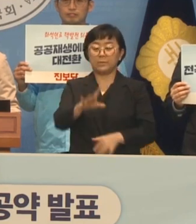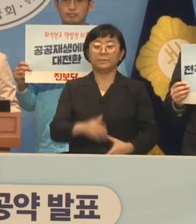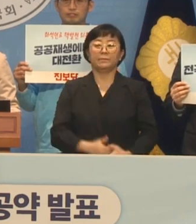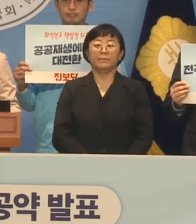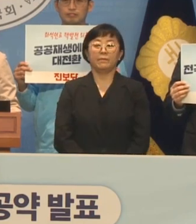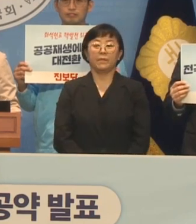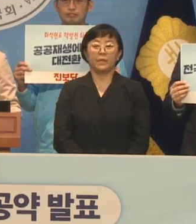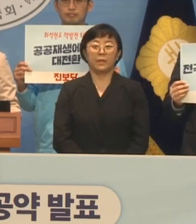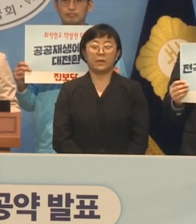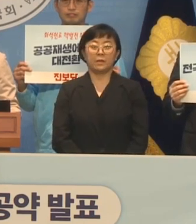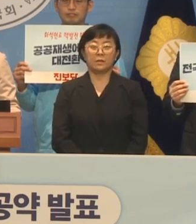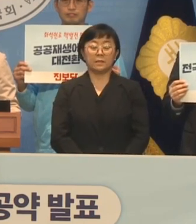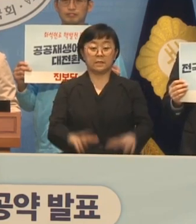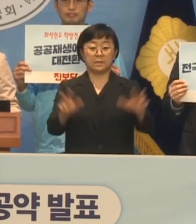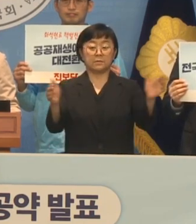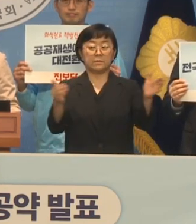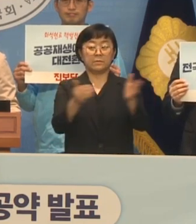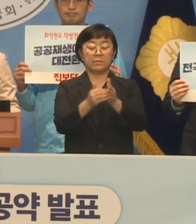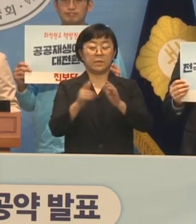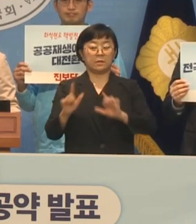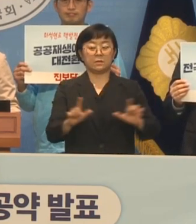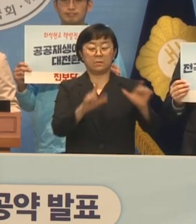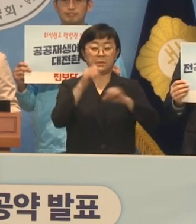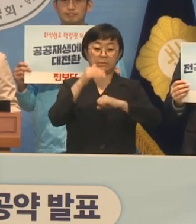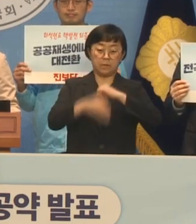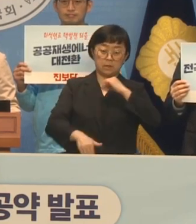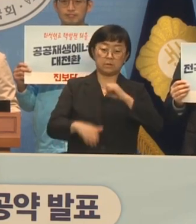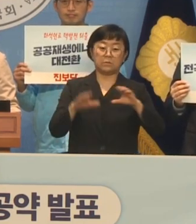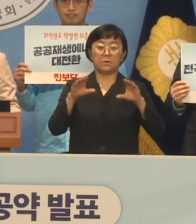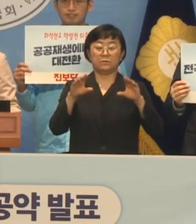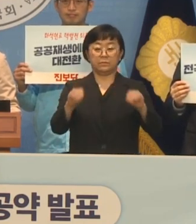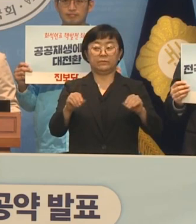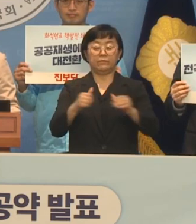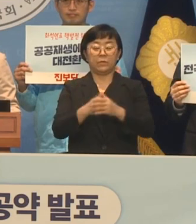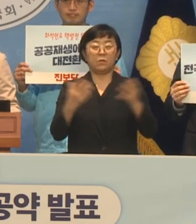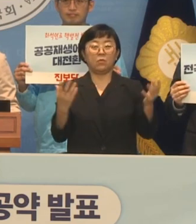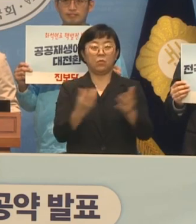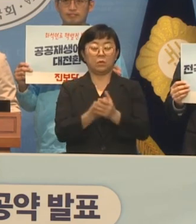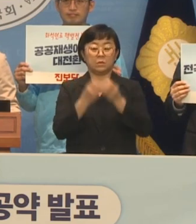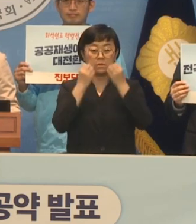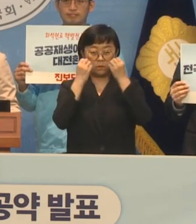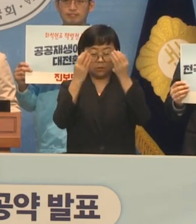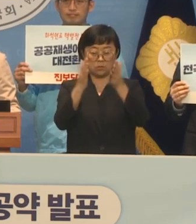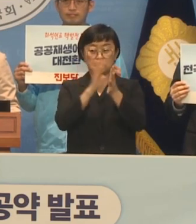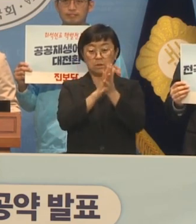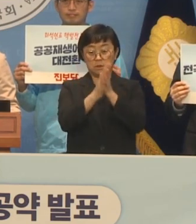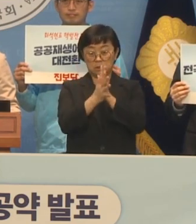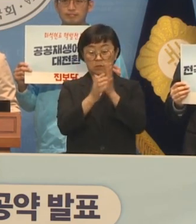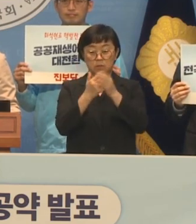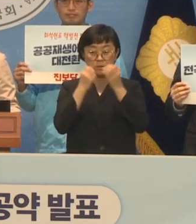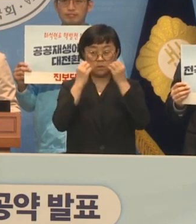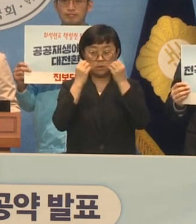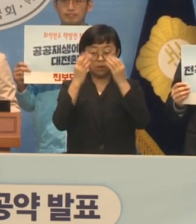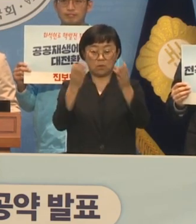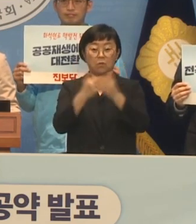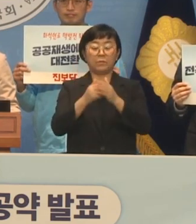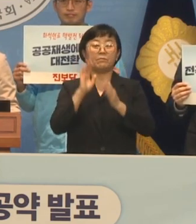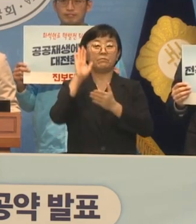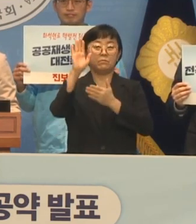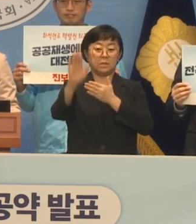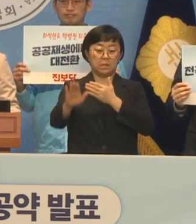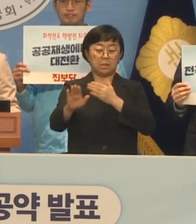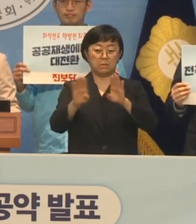됩니다. 지금까지의 삶의 방식을 멈추고 완전히 새로운 질서, 새로운